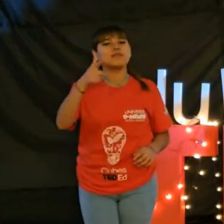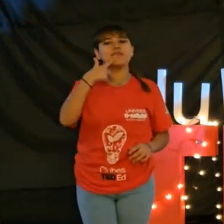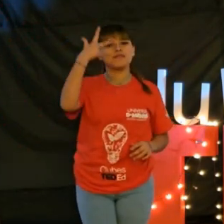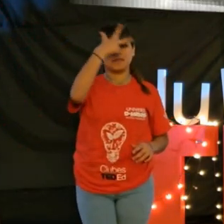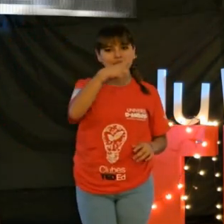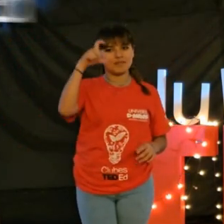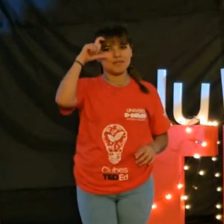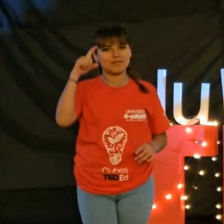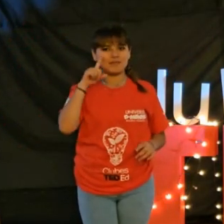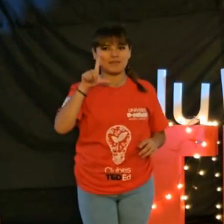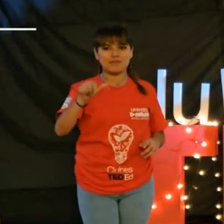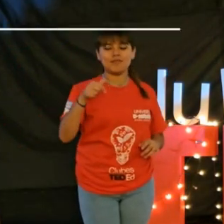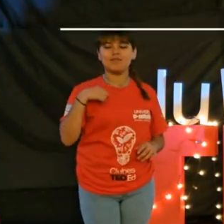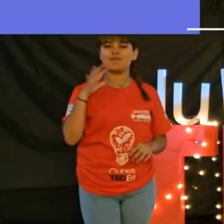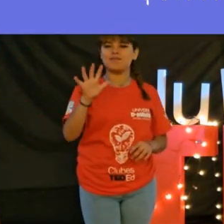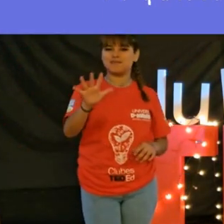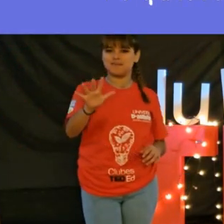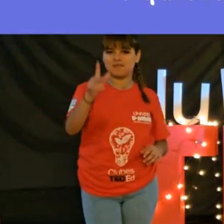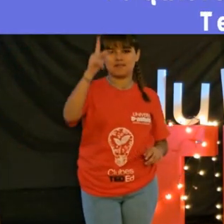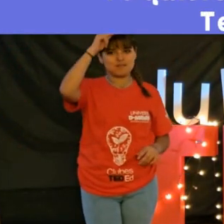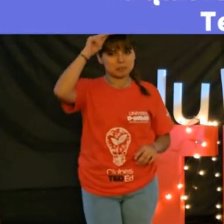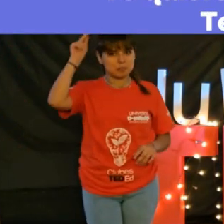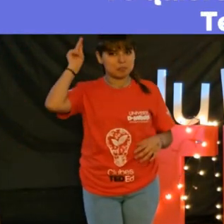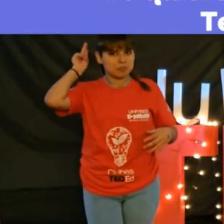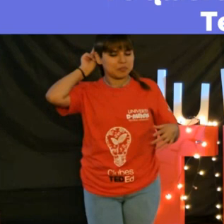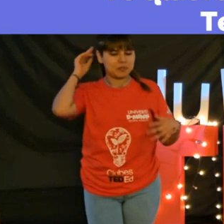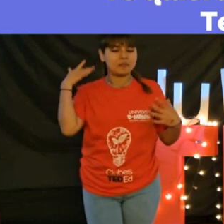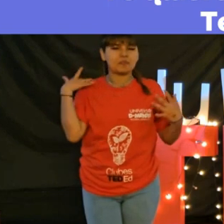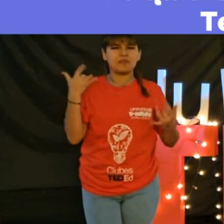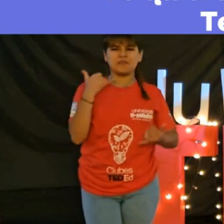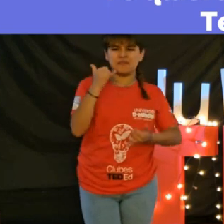Hola, me llamo Sheila, esta es mi señal personal.